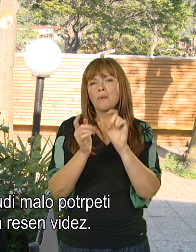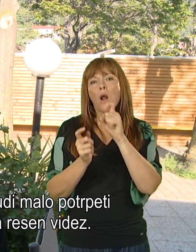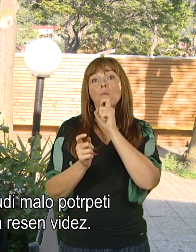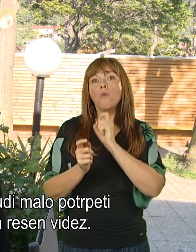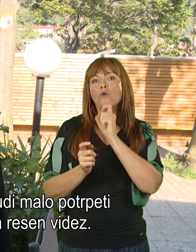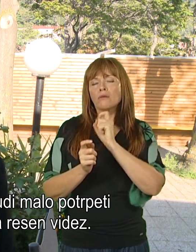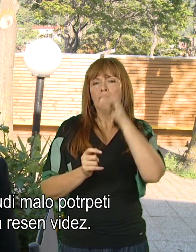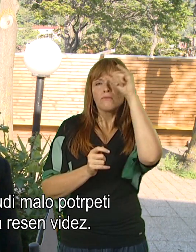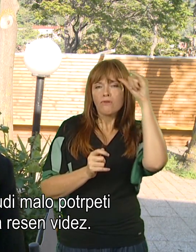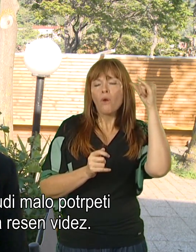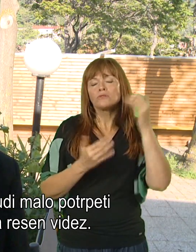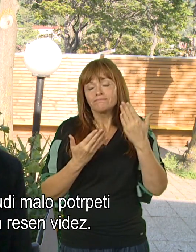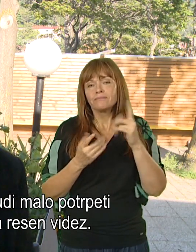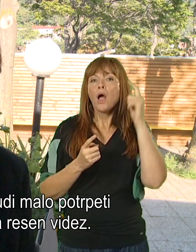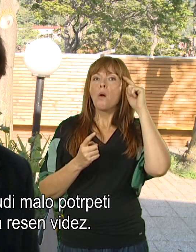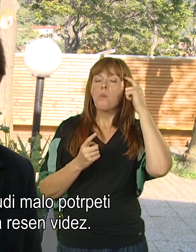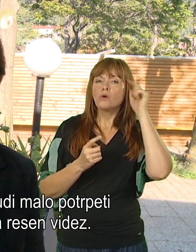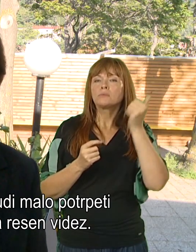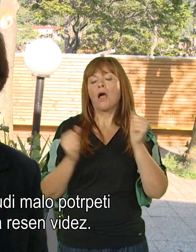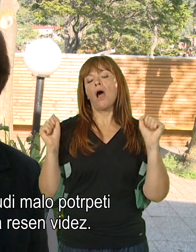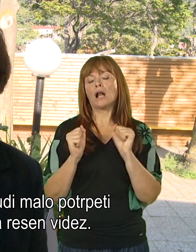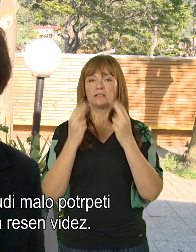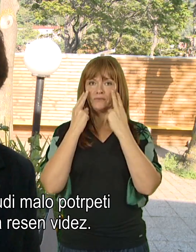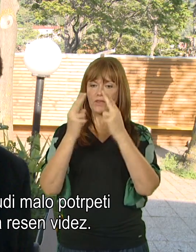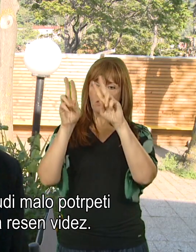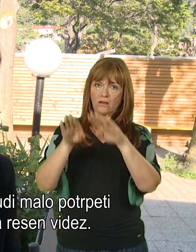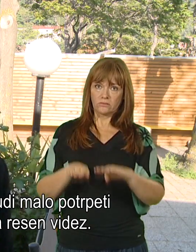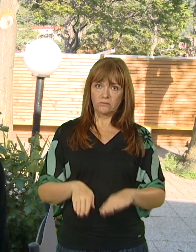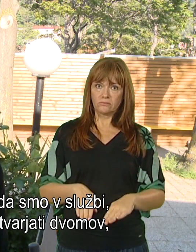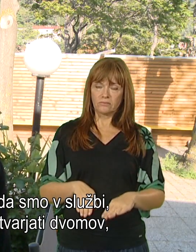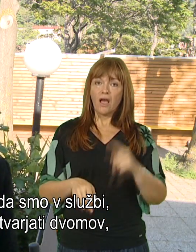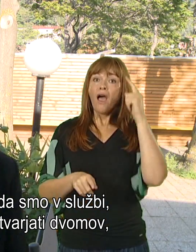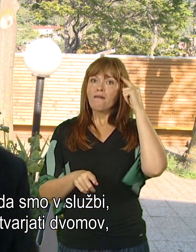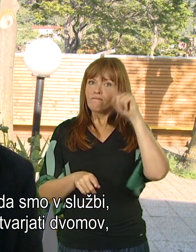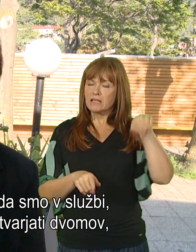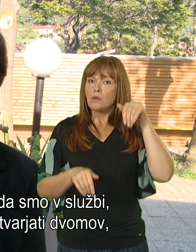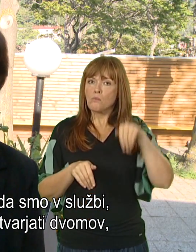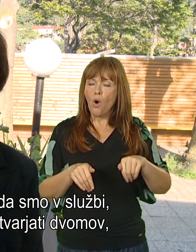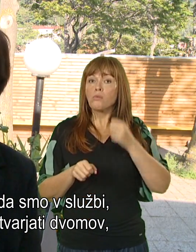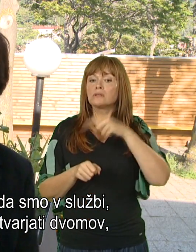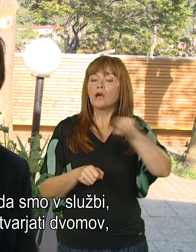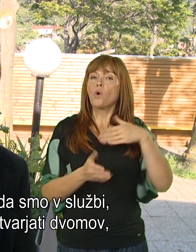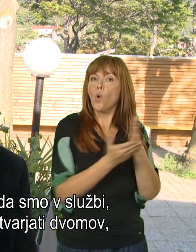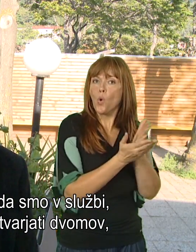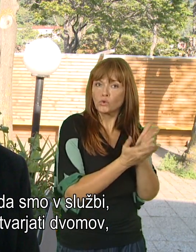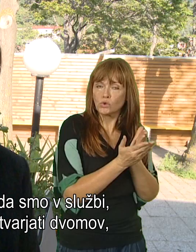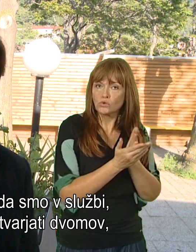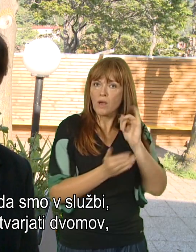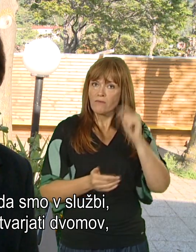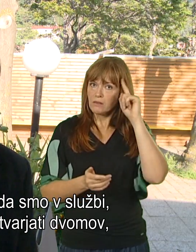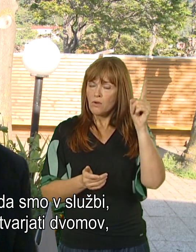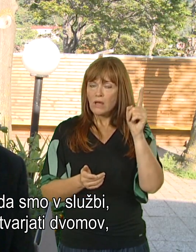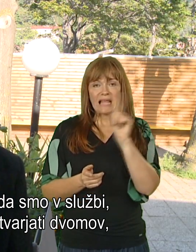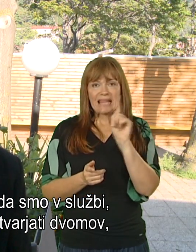potrpeti in poskrbeti za en resen videz. Vedeti se mora, kdaj smo v službi, vedeti